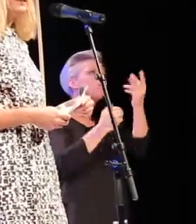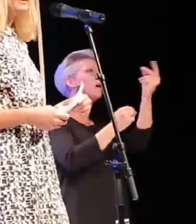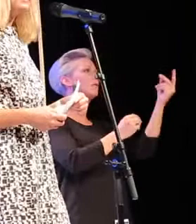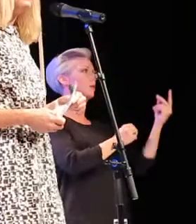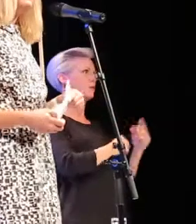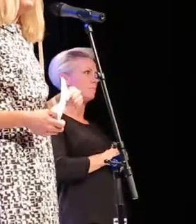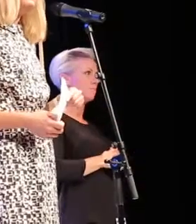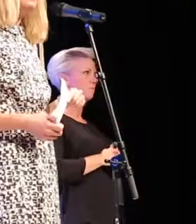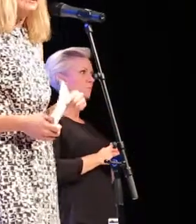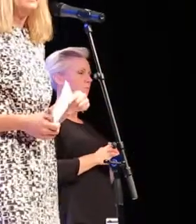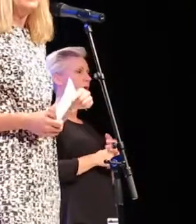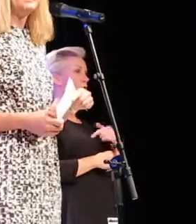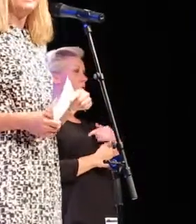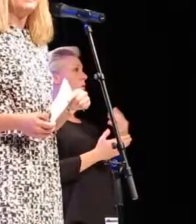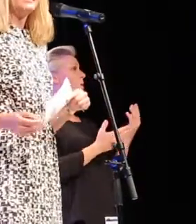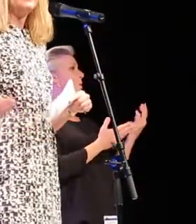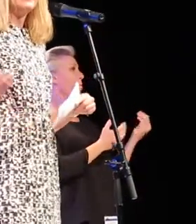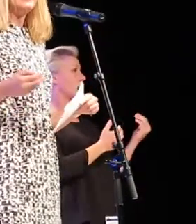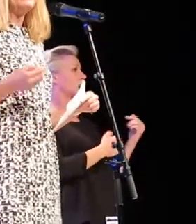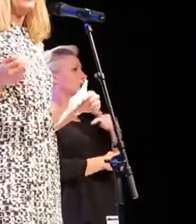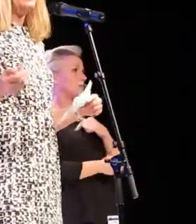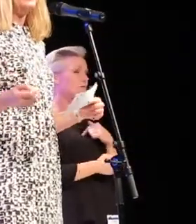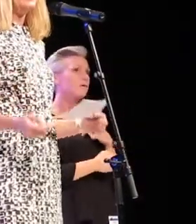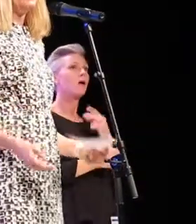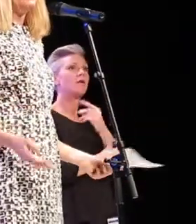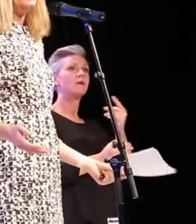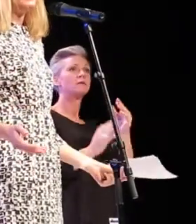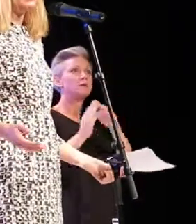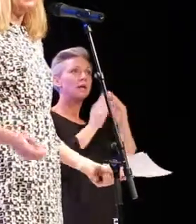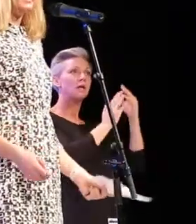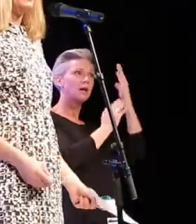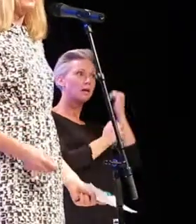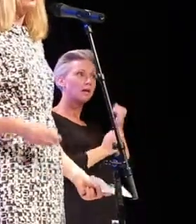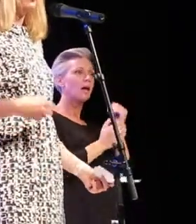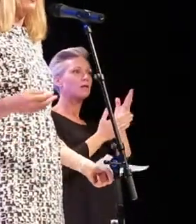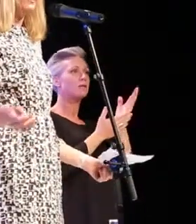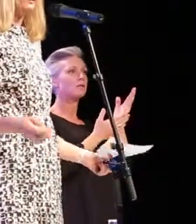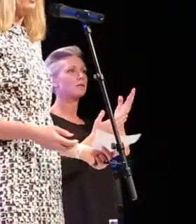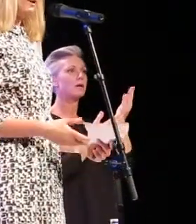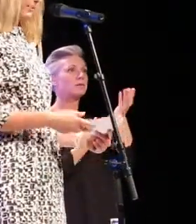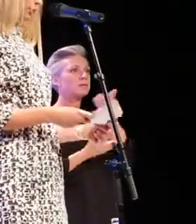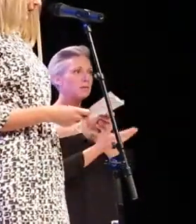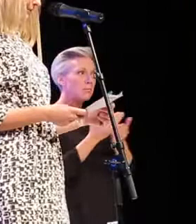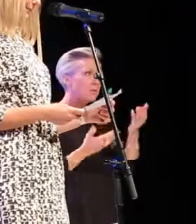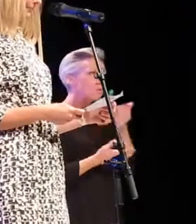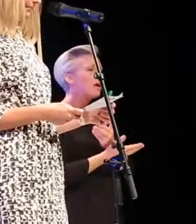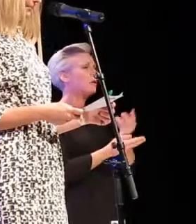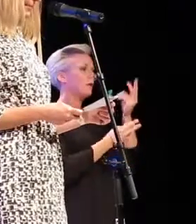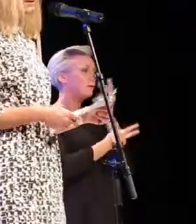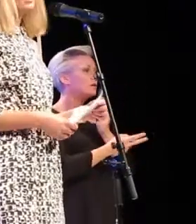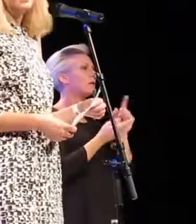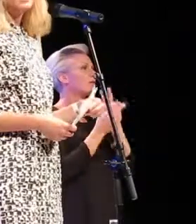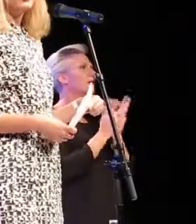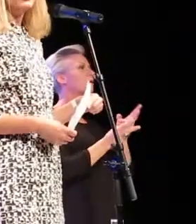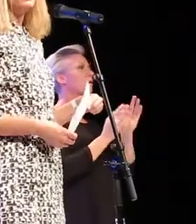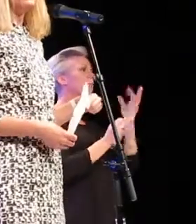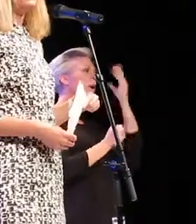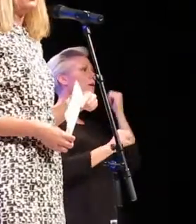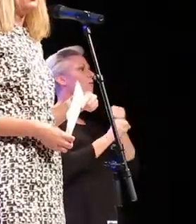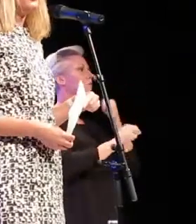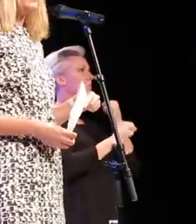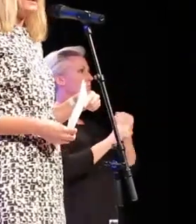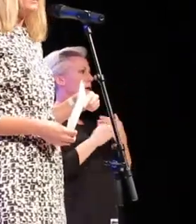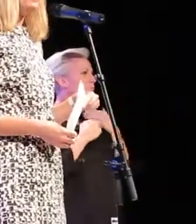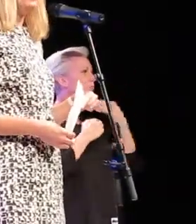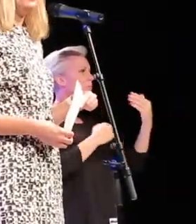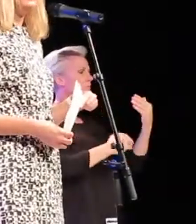Min förhoppning är att vi och andra städer kan dela våra idéer och visa dem för andra hur vi ska nå det här målet. Så nu är det